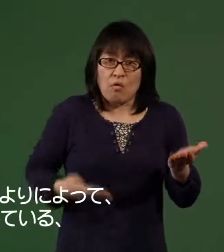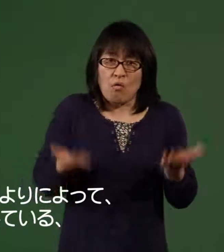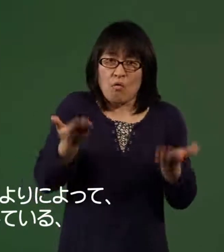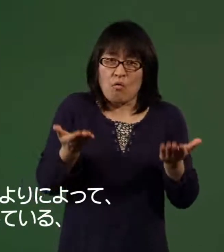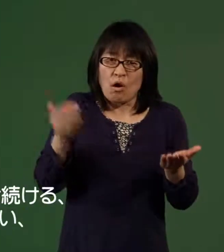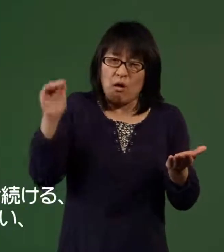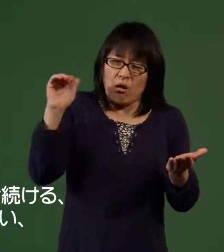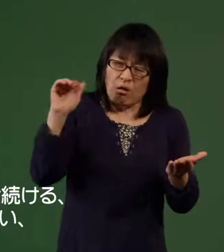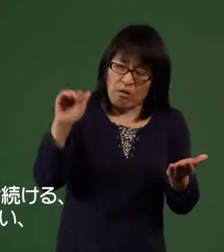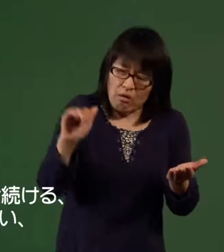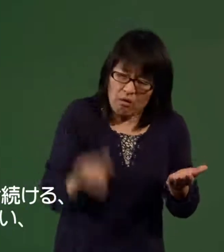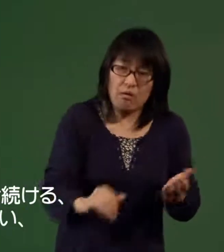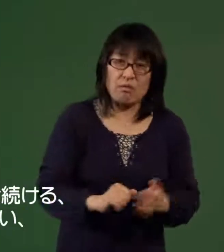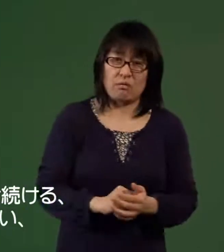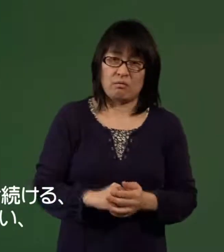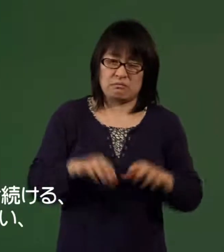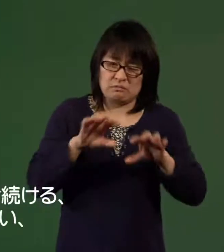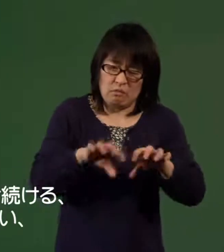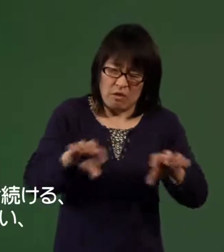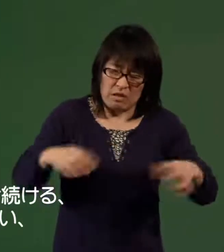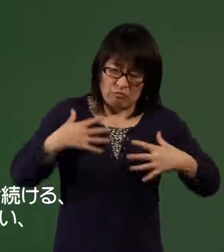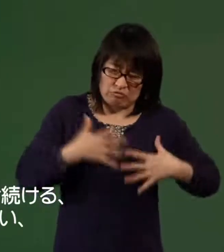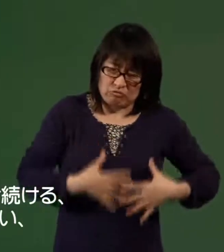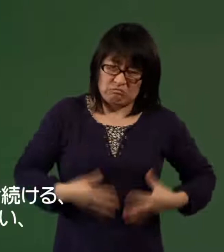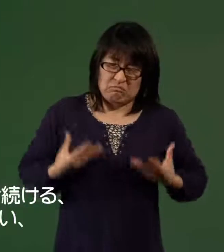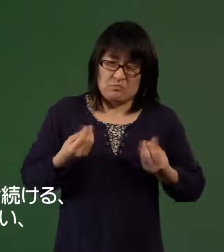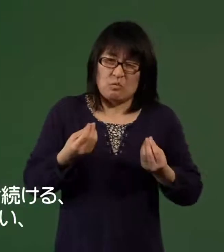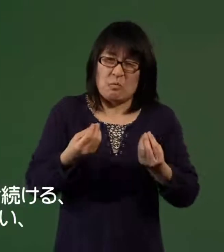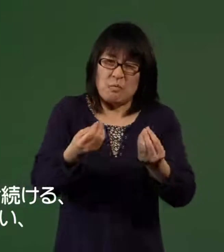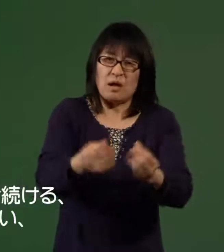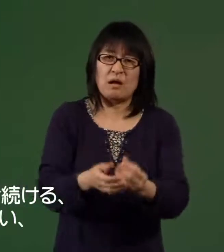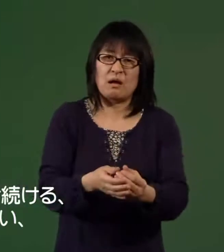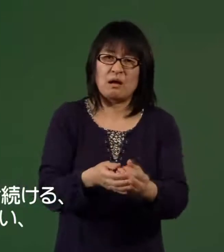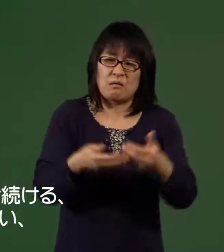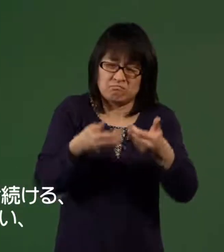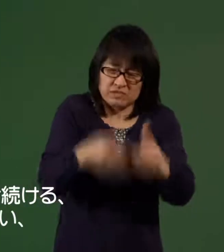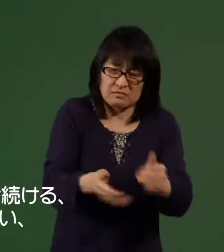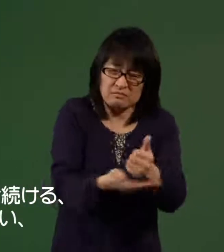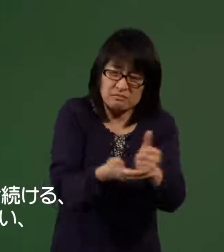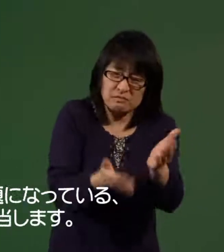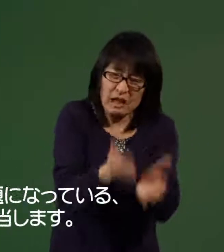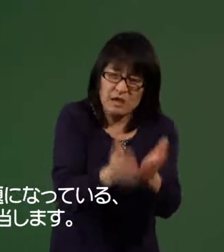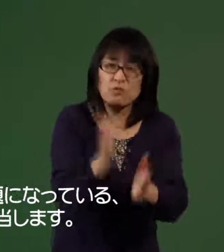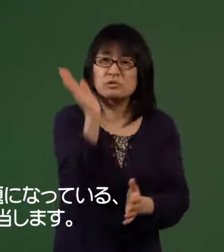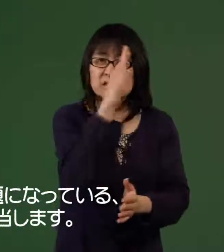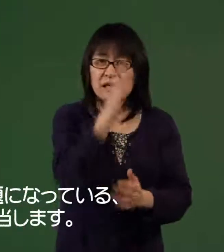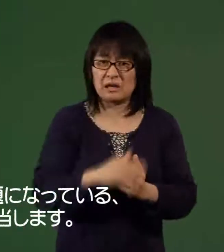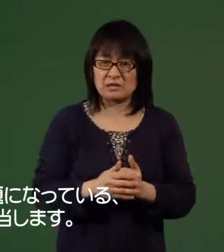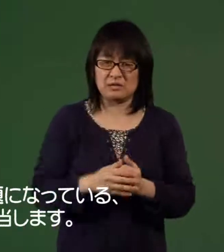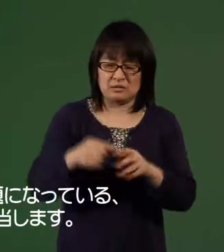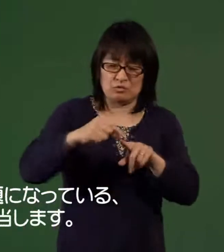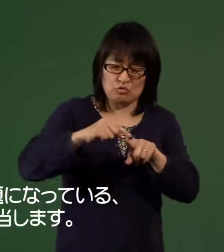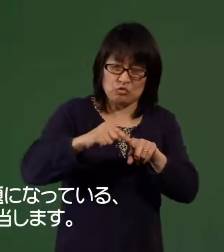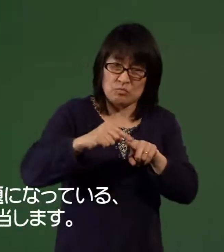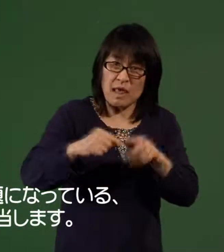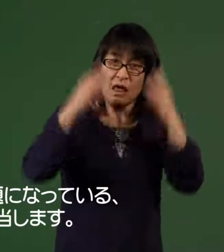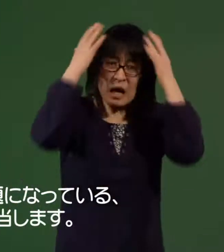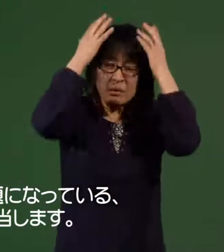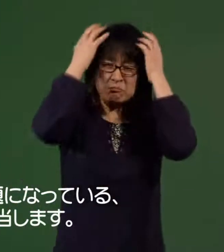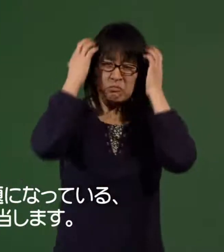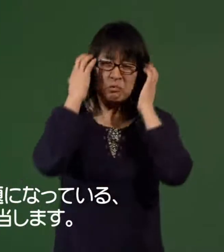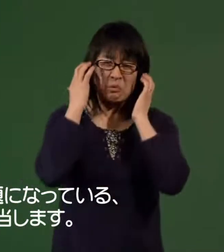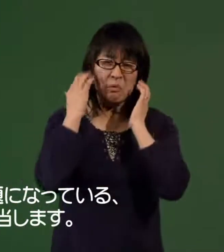いる汚れた服を着させ続ける排泄の介助をしない爪や髪が伸び放題になって